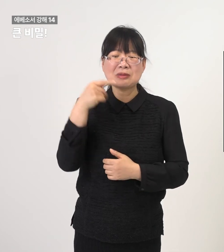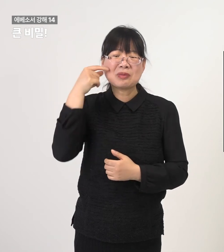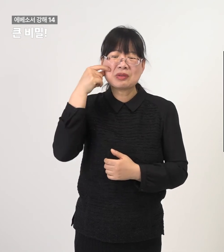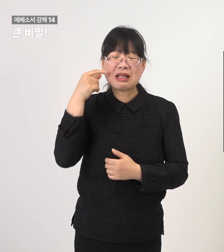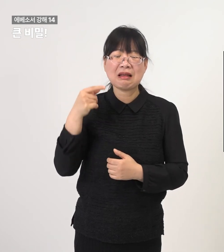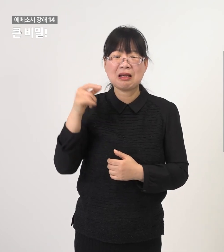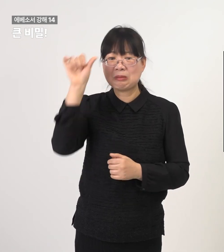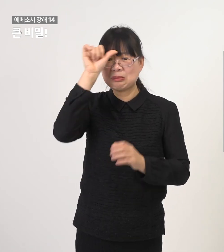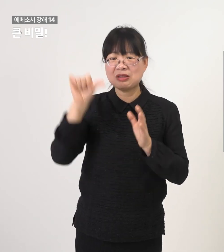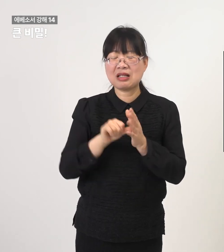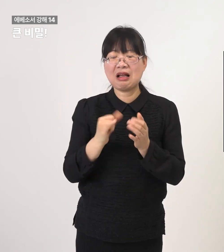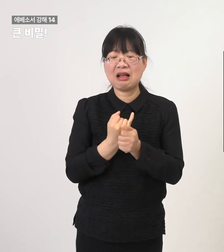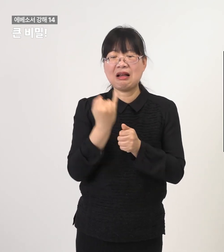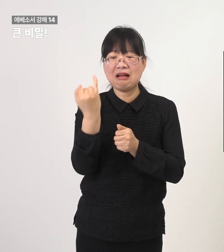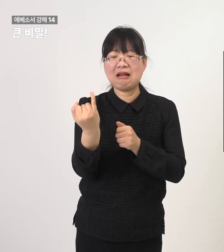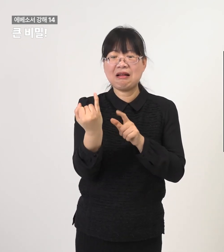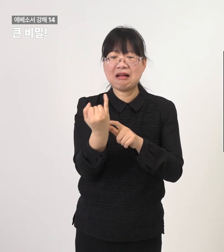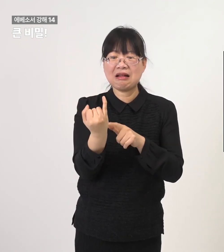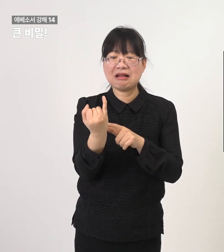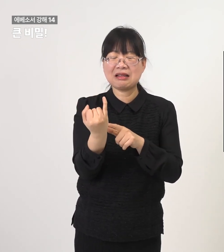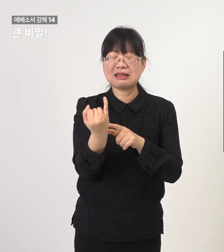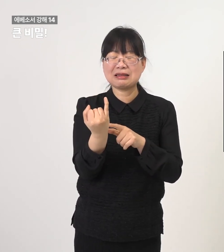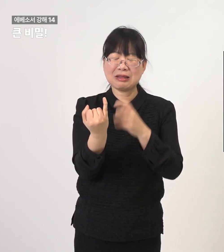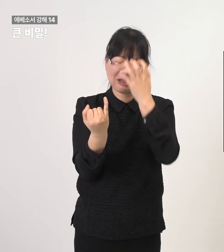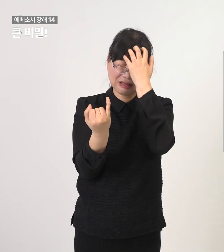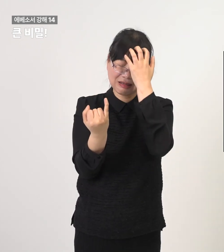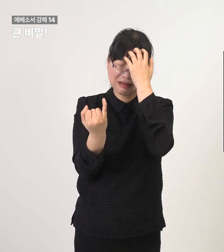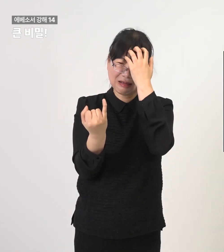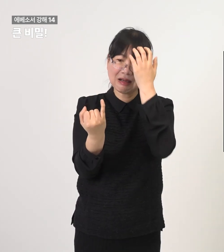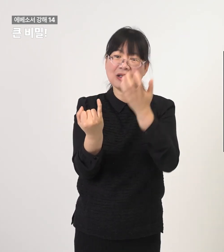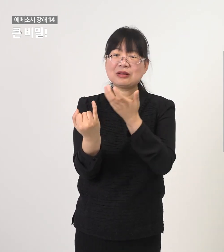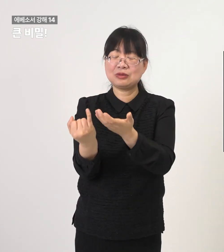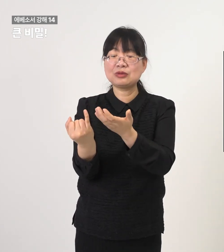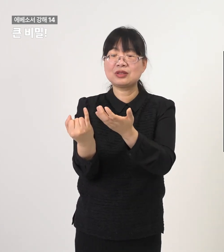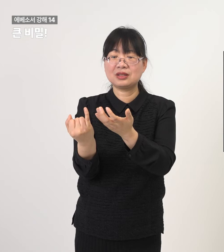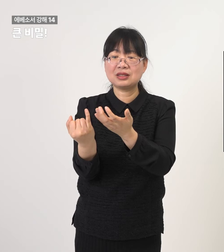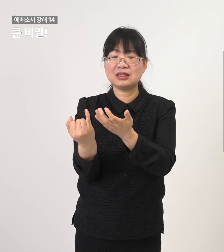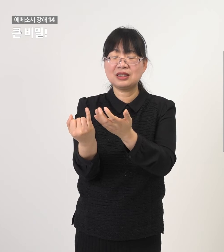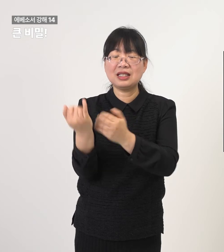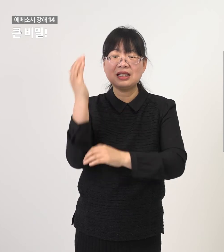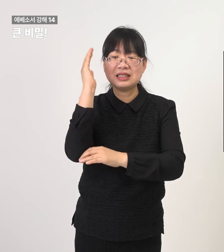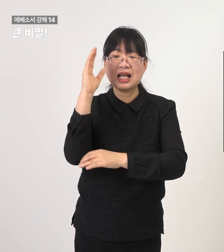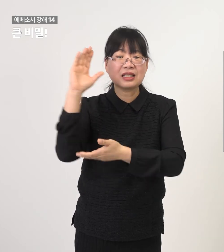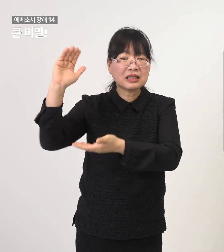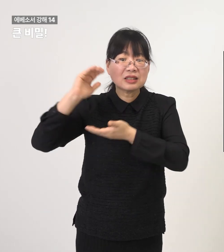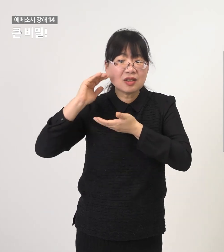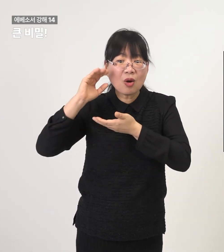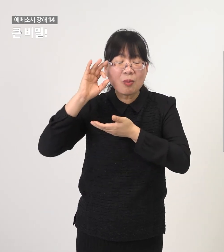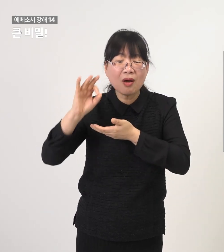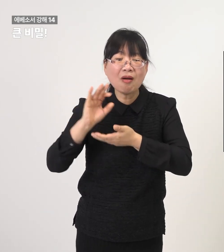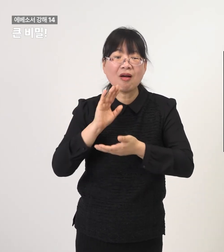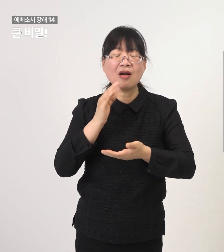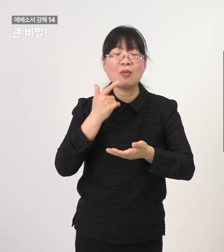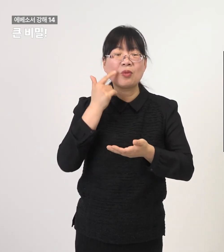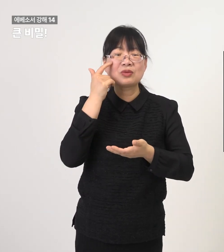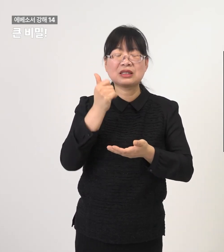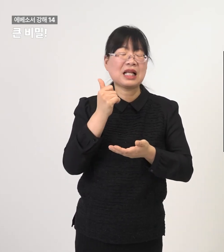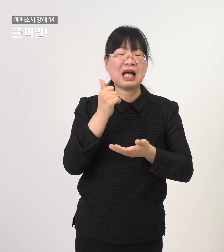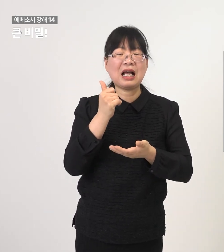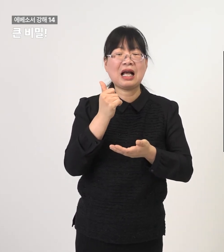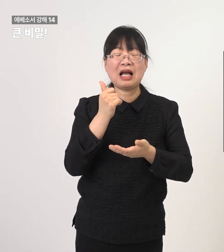평생 아내에게 모진 세월을 안겨주는 그 이야기를 들어보면 정말 목사 이전에